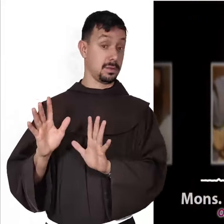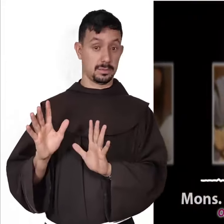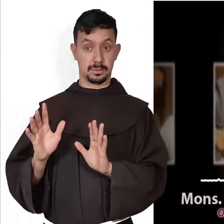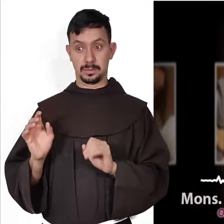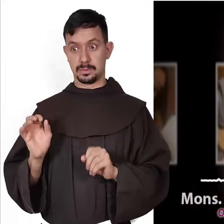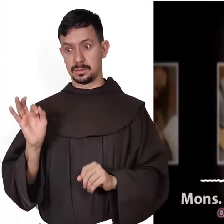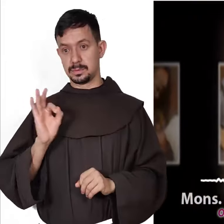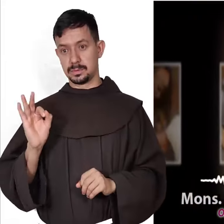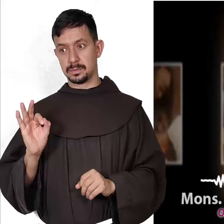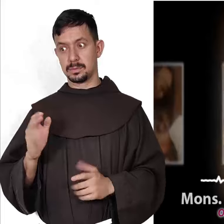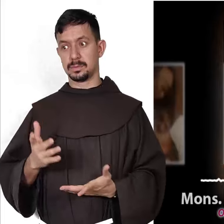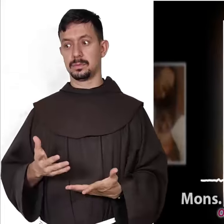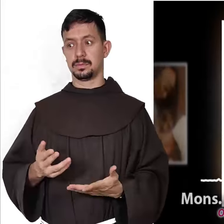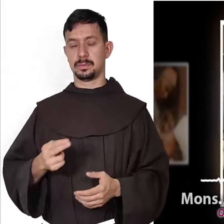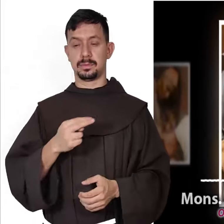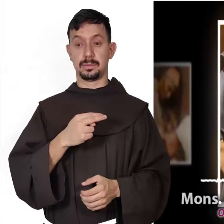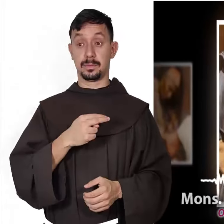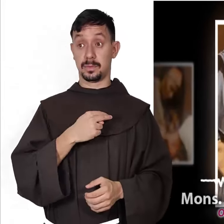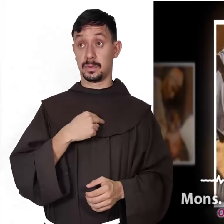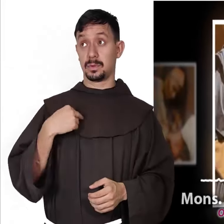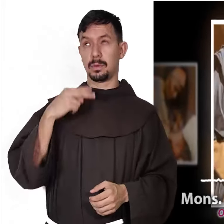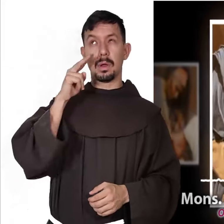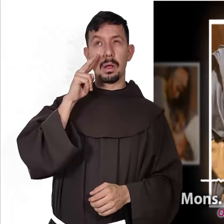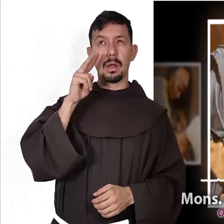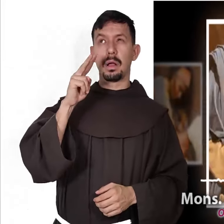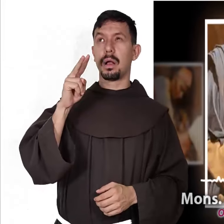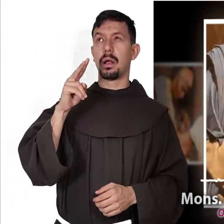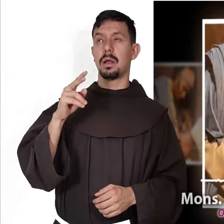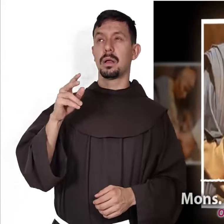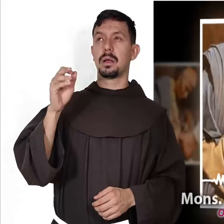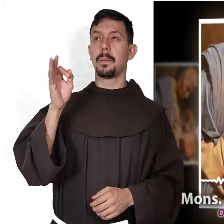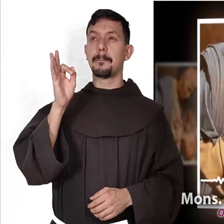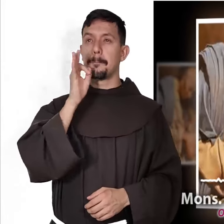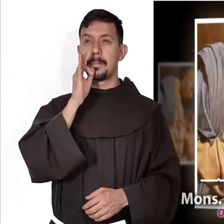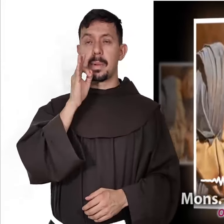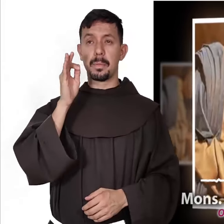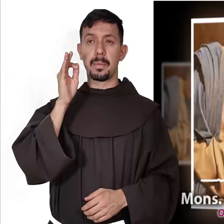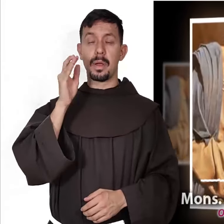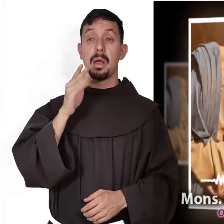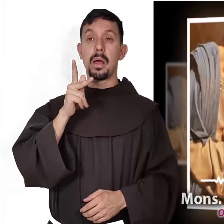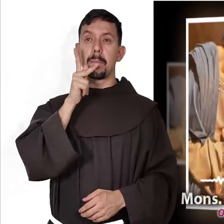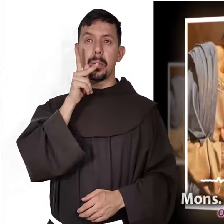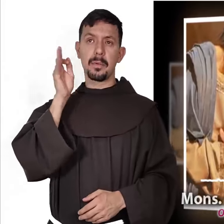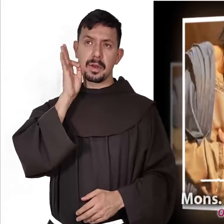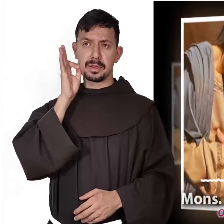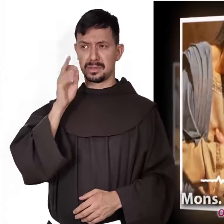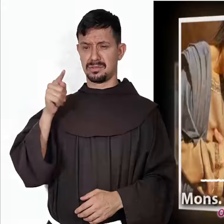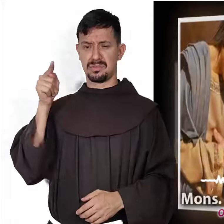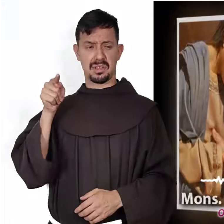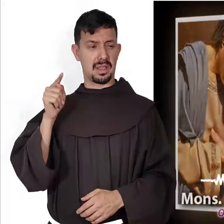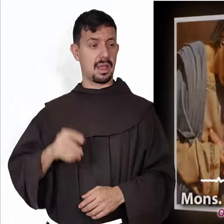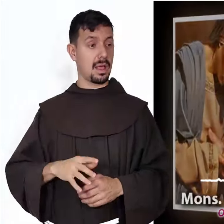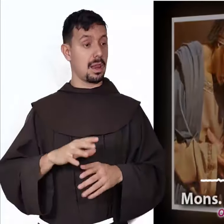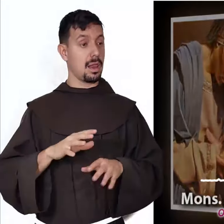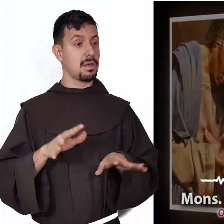indiferencia. A muchos suena escandalosa la actitud y comentarios del Papa Francisco frente a quienes